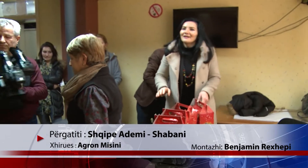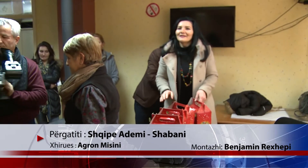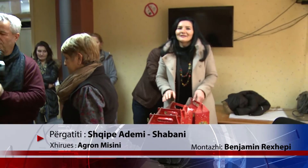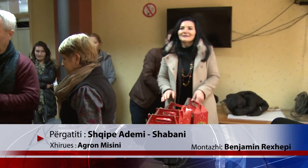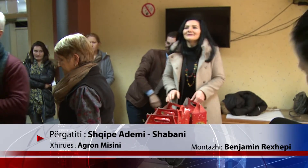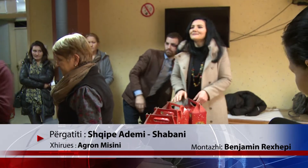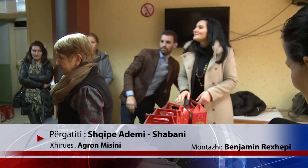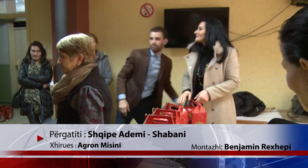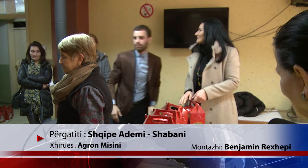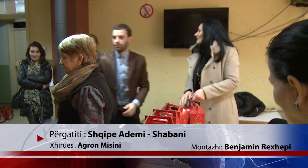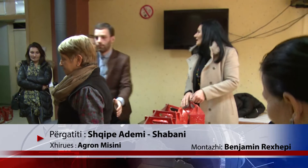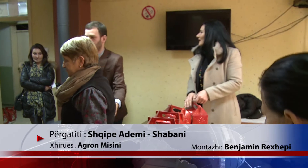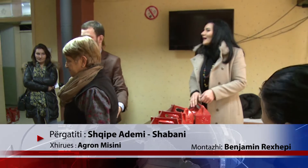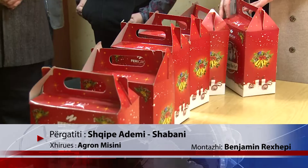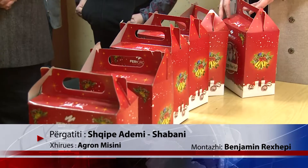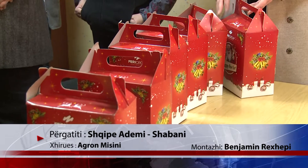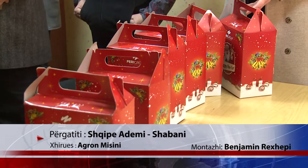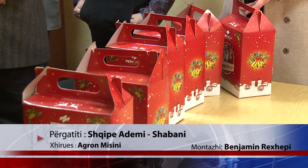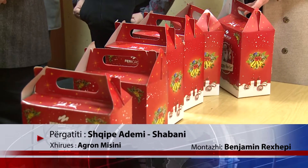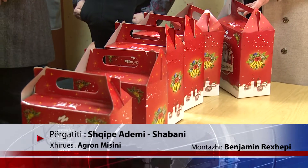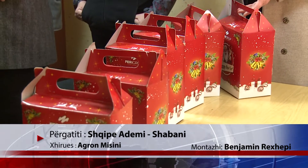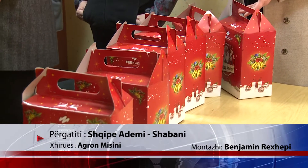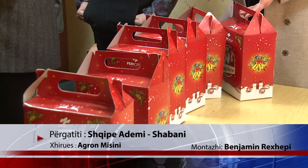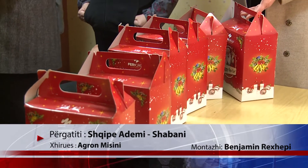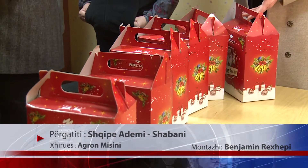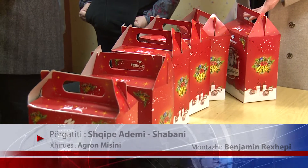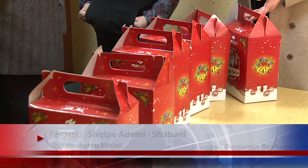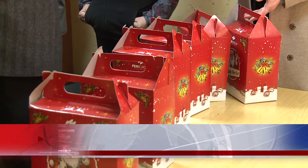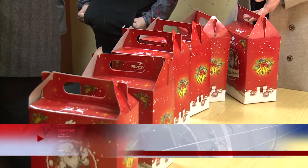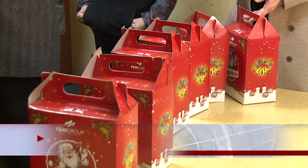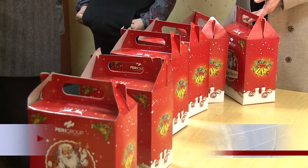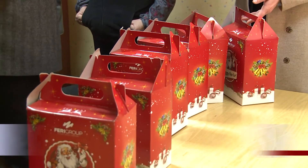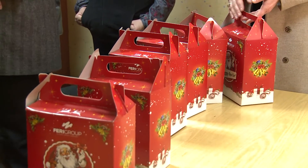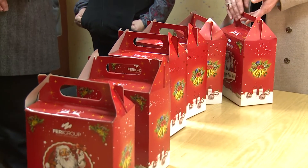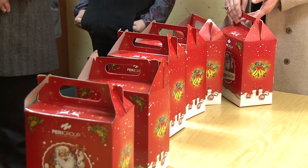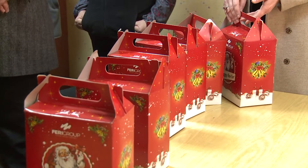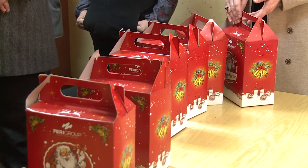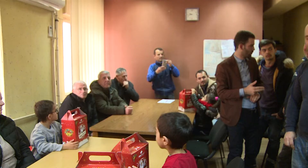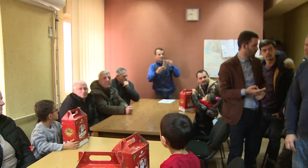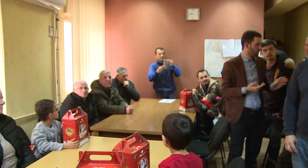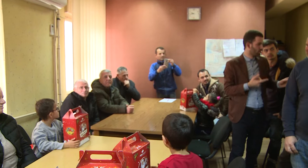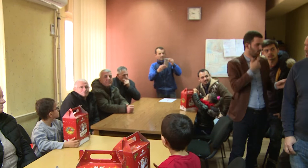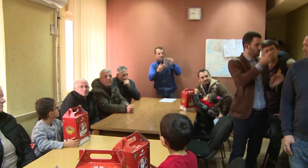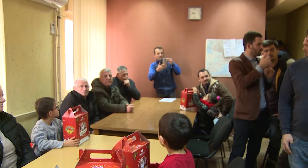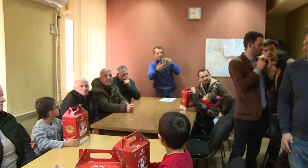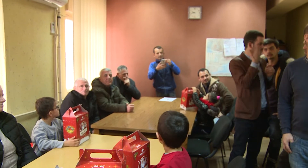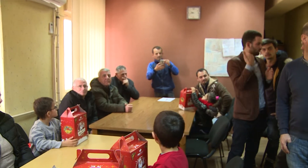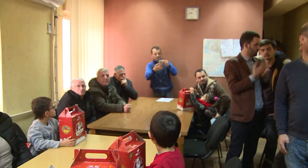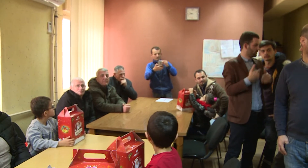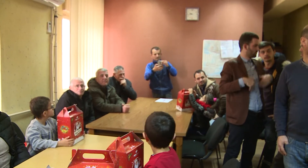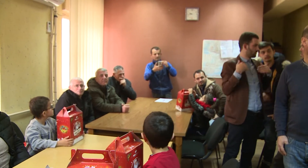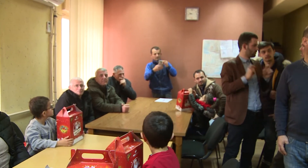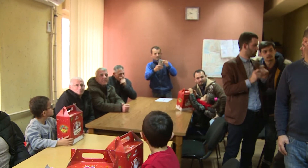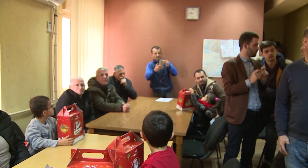komunës së Ferizajt, Kristina Gashi Bytyçi. Me këtë rast u tha se dhënia e dhuratave simbolizon përkrahjen që do të jetë e vazhdueshme edhe për